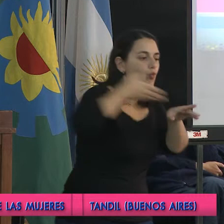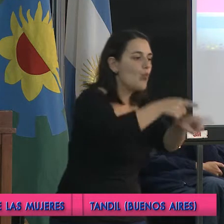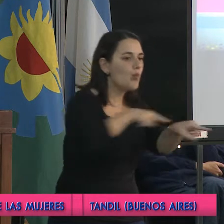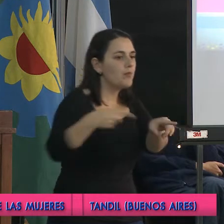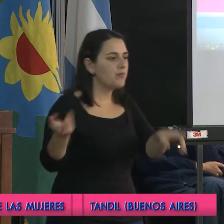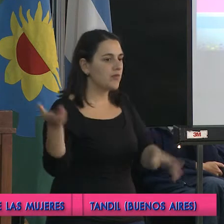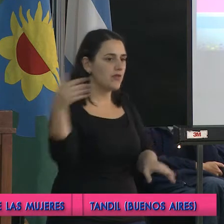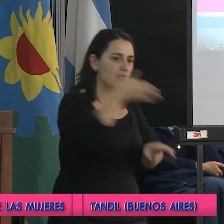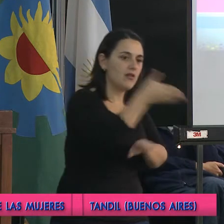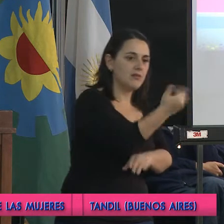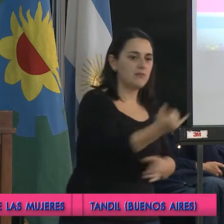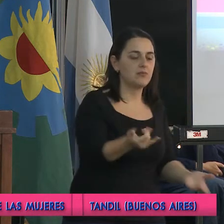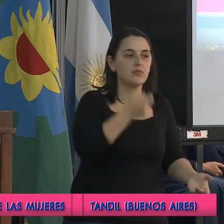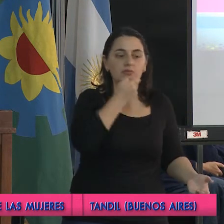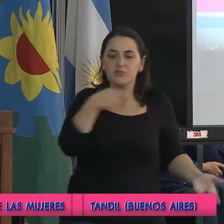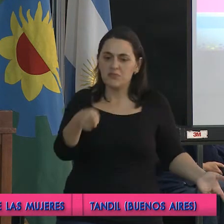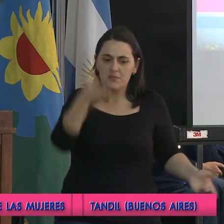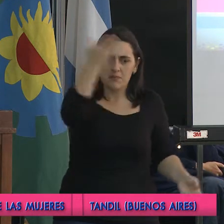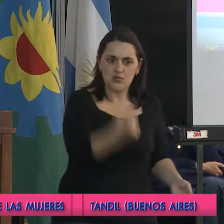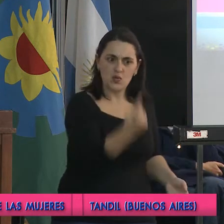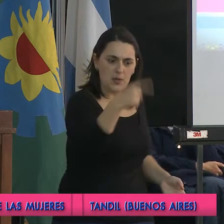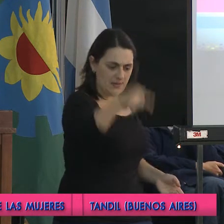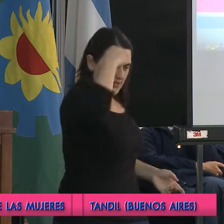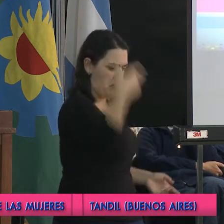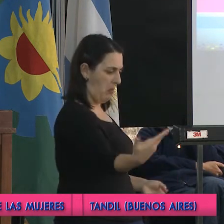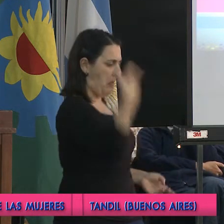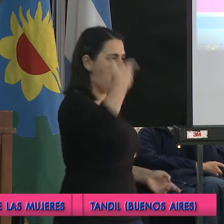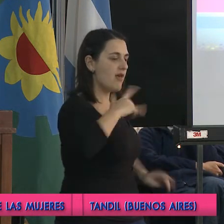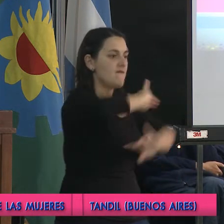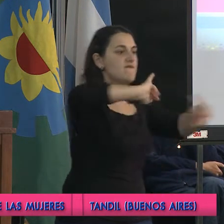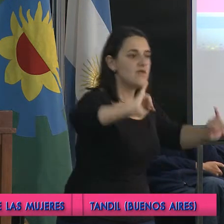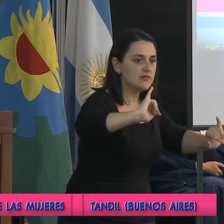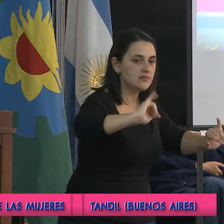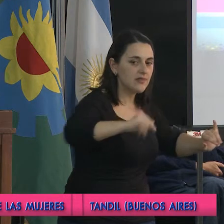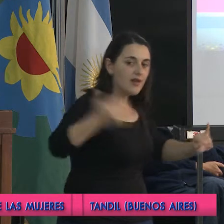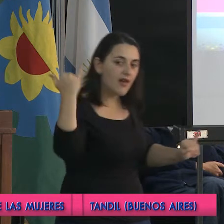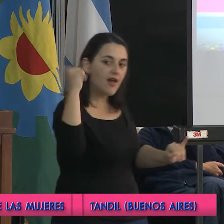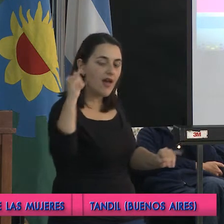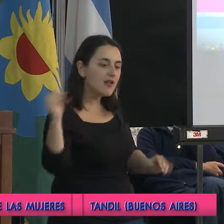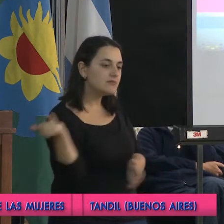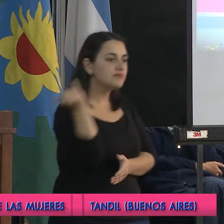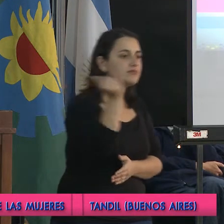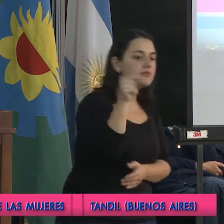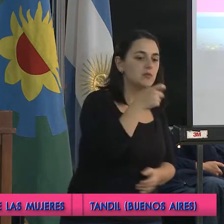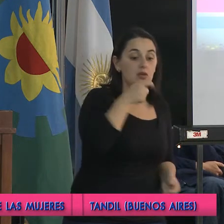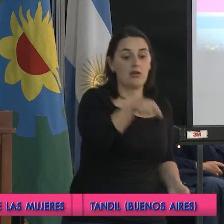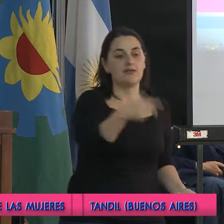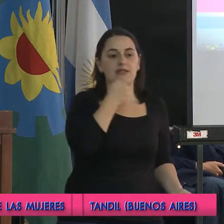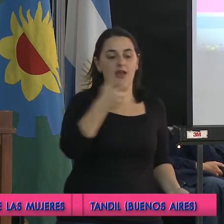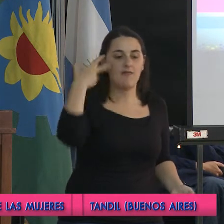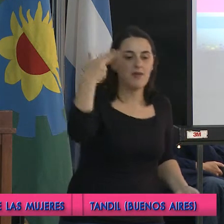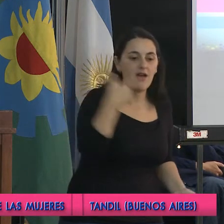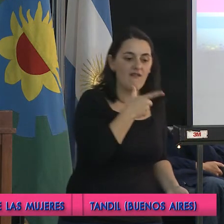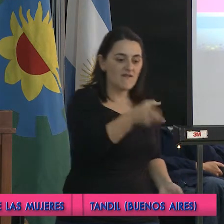a estar frente a una persona que, anunciando su suicidio, requería de asistencia psiquiátrica, psicológica y